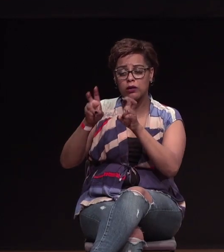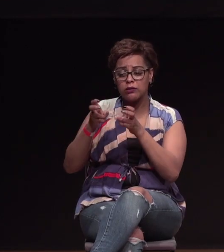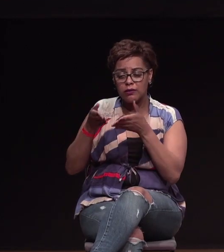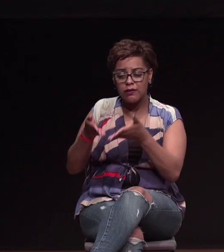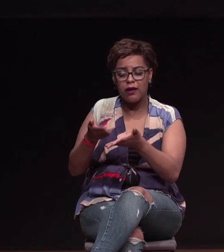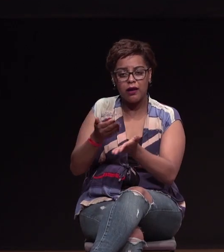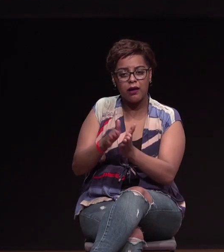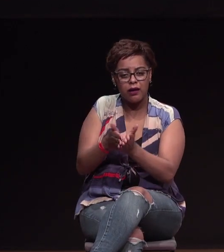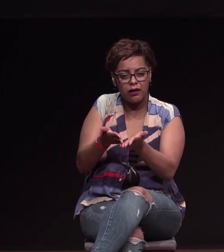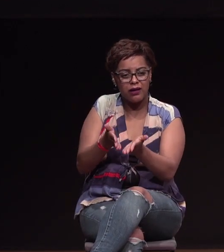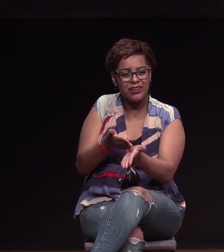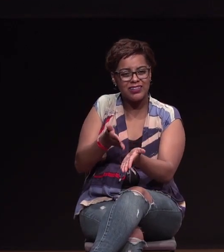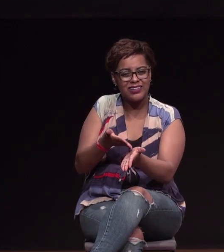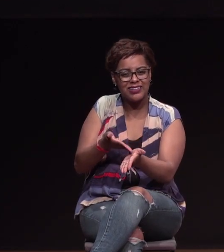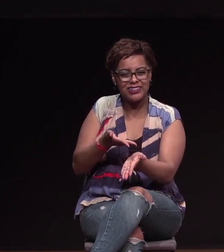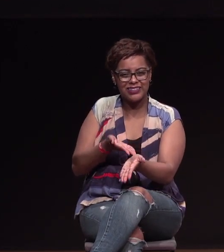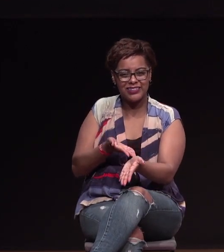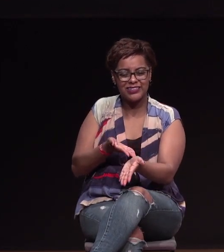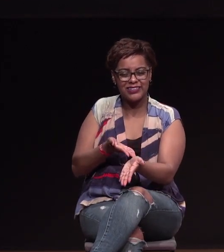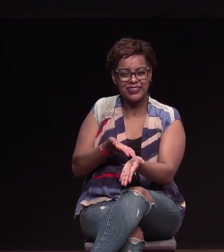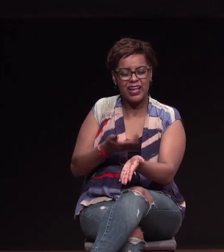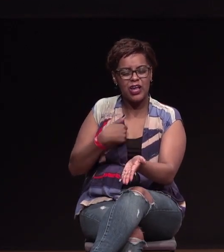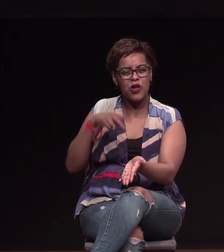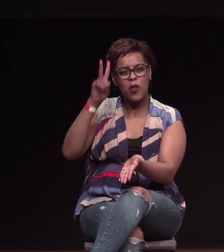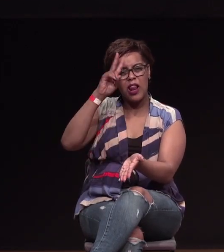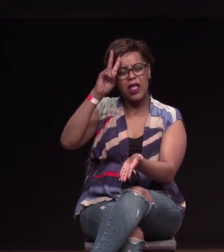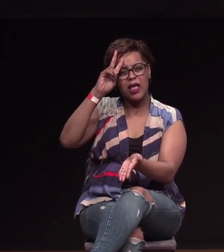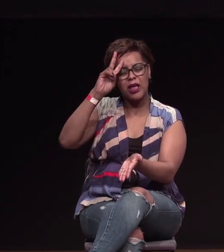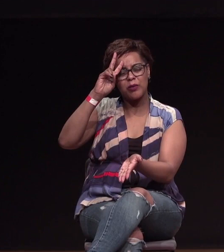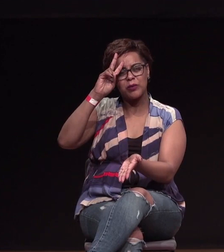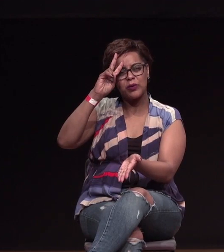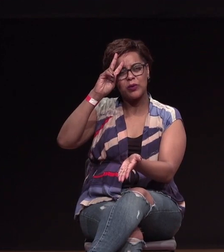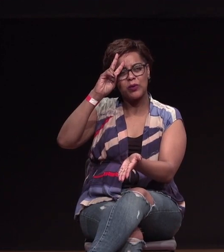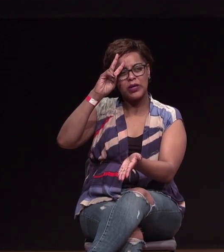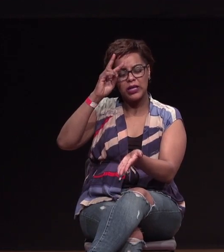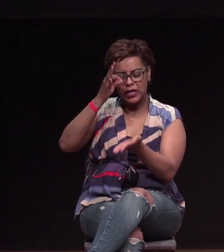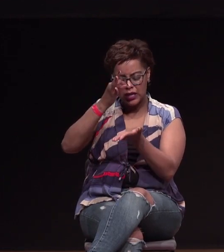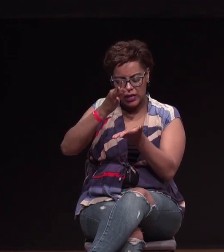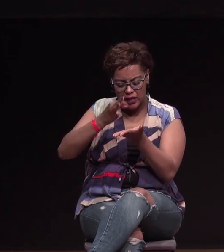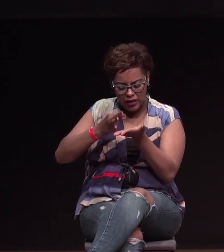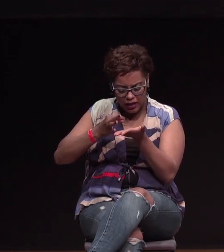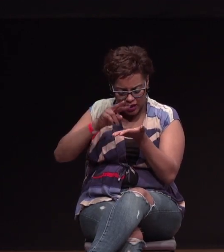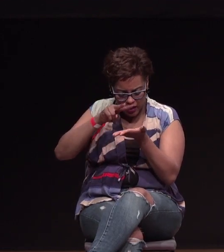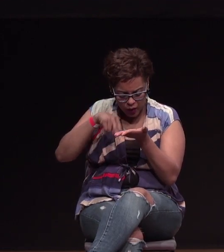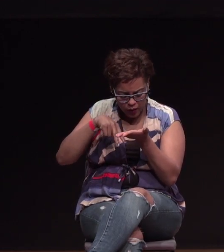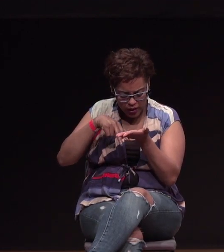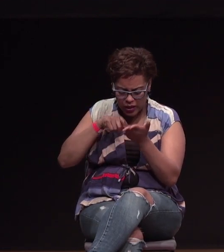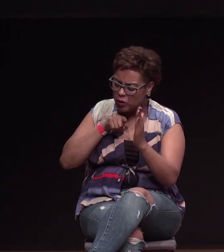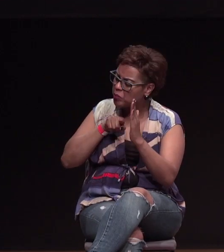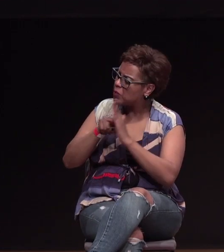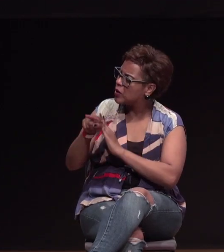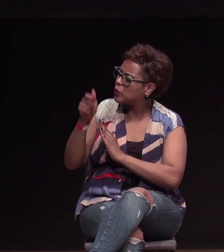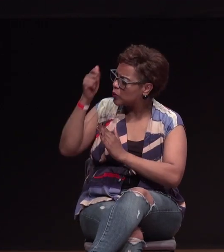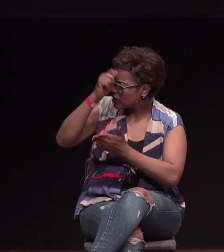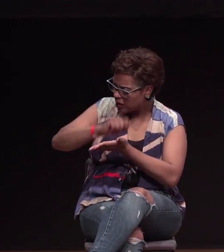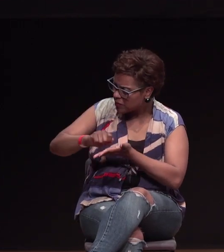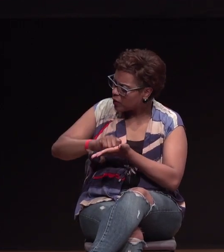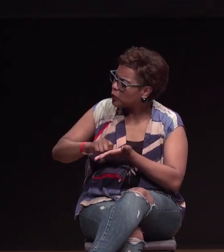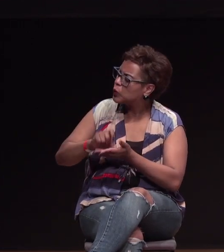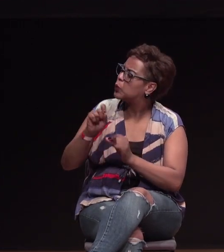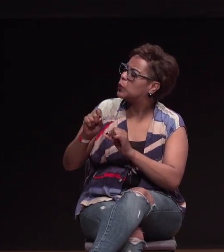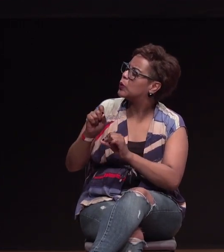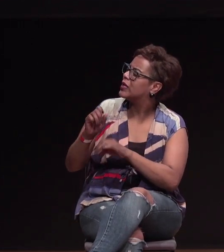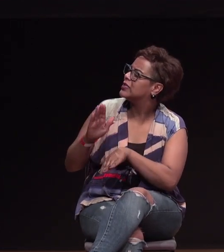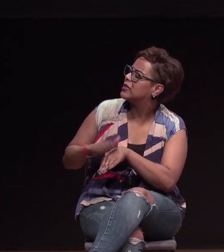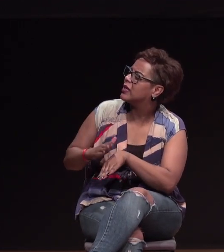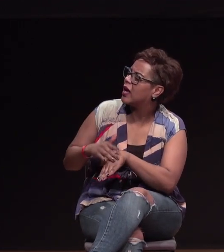E eu me lembro que com uma dessas autoras que eu li esse texto e perguntei para ela, né, o que ela